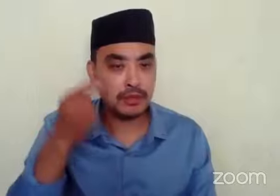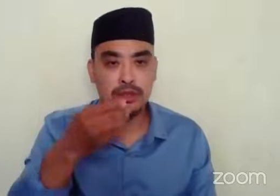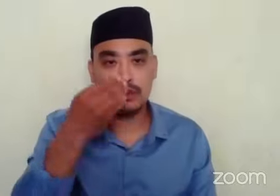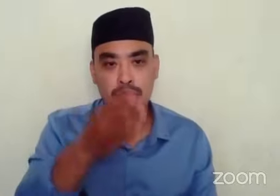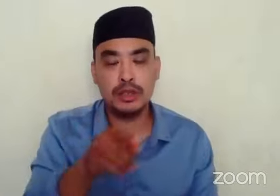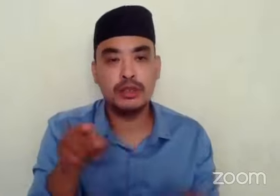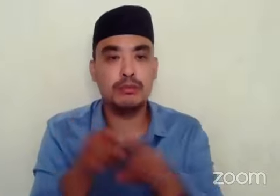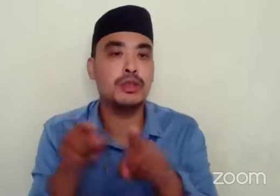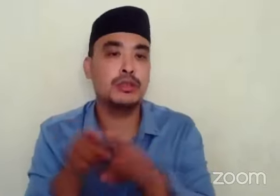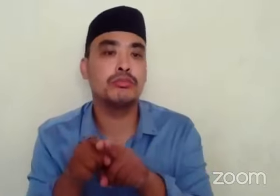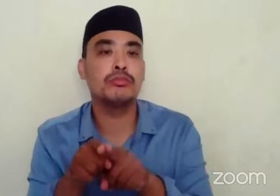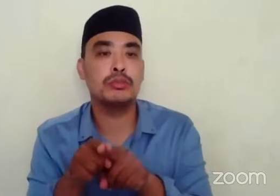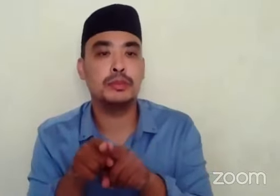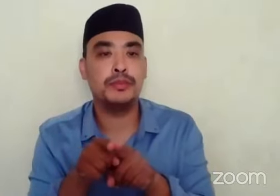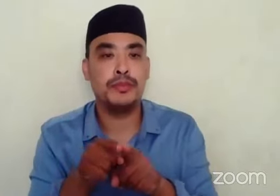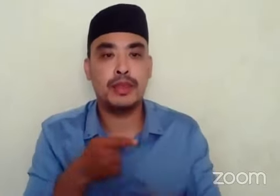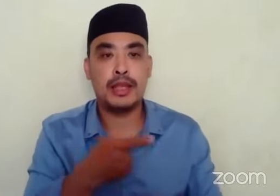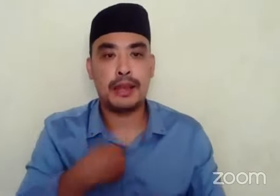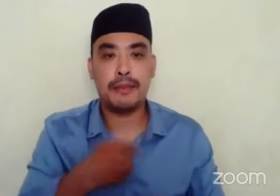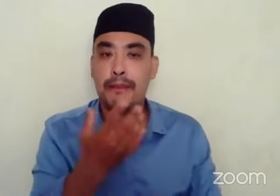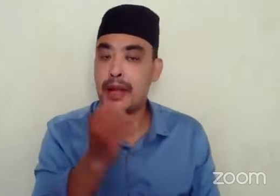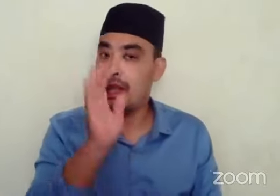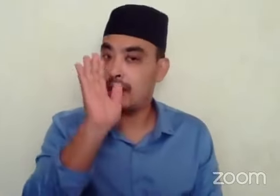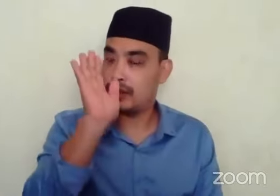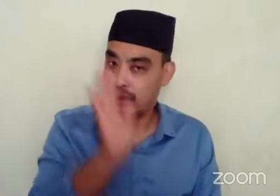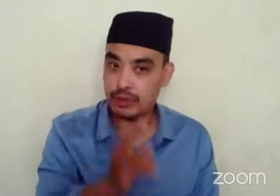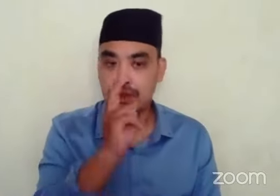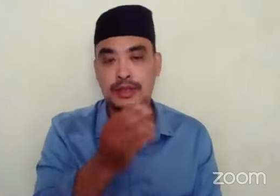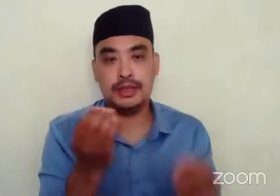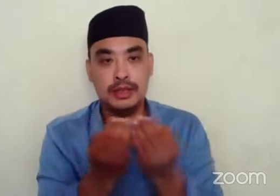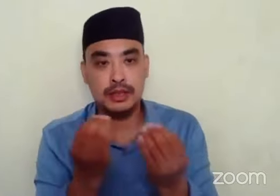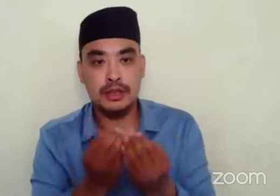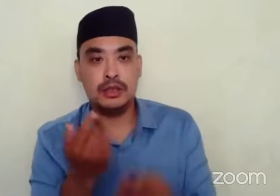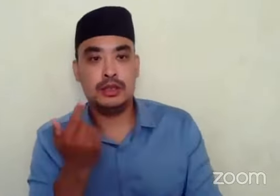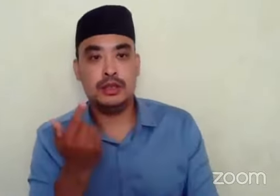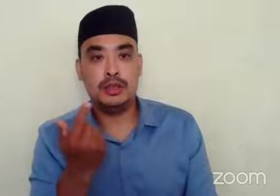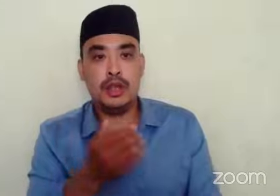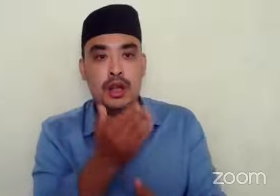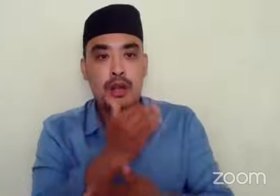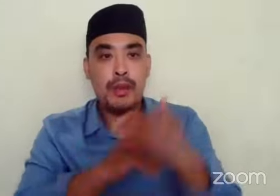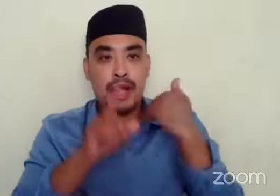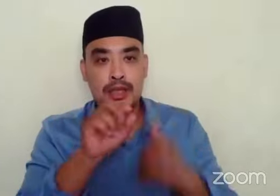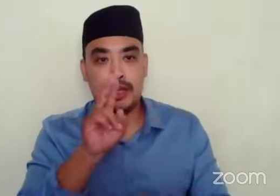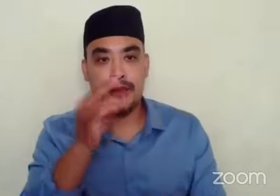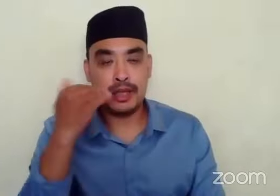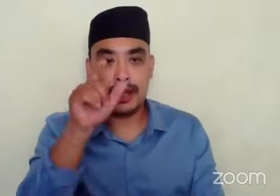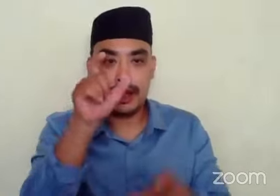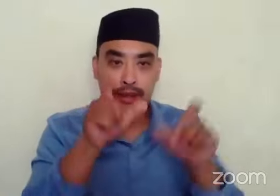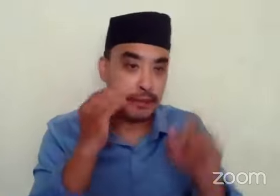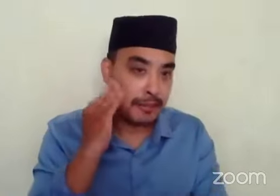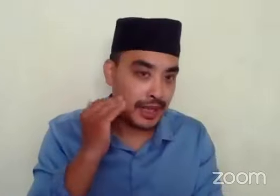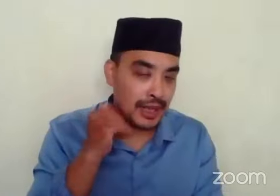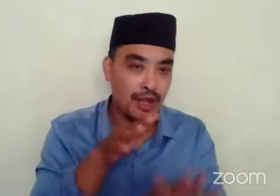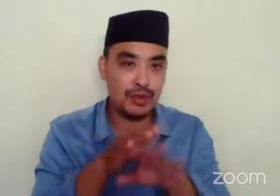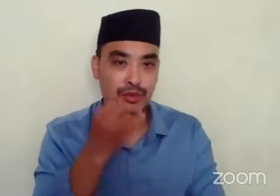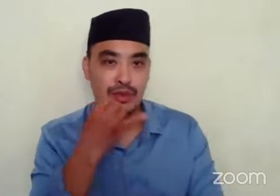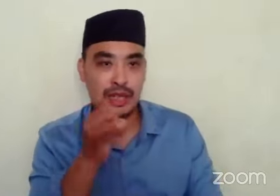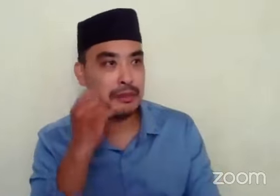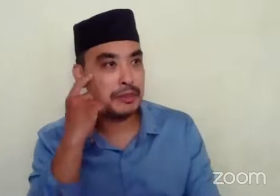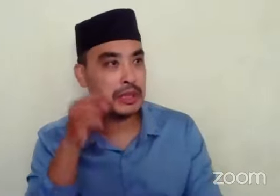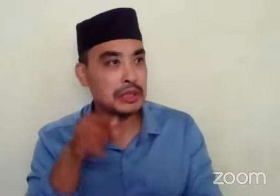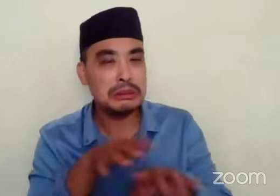पनि हामीले पाएका छौँ। त्यस्तै गरेर अब अपाङ्गता भएका महिलाहरूले चाहिँ नकारात्मक सोचहरू